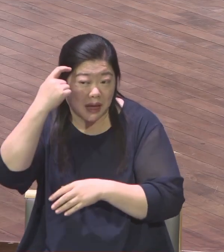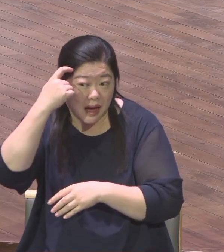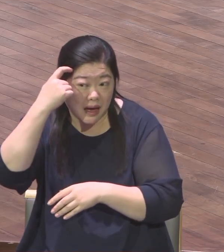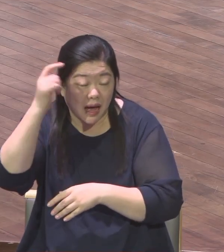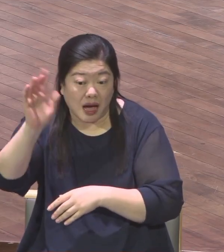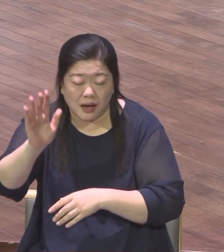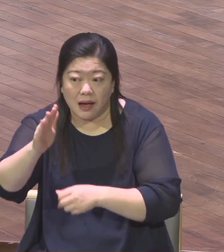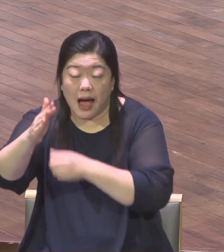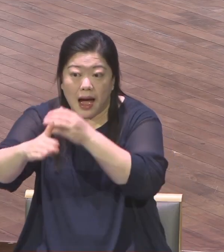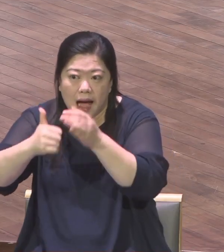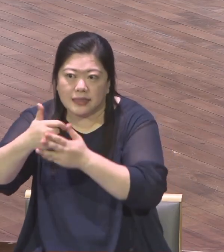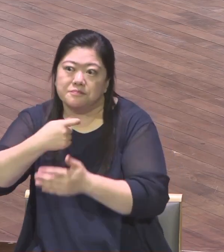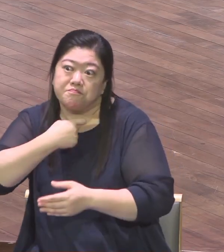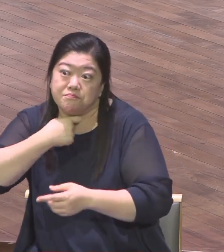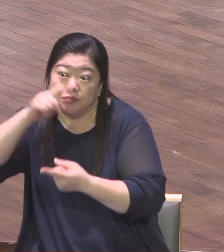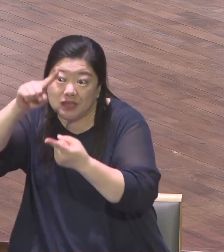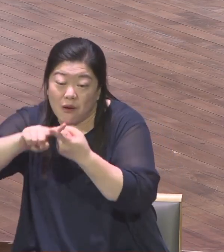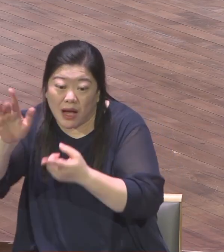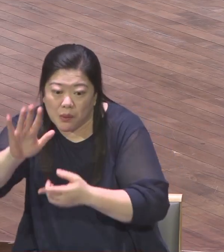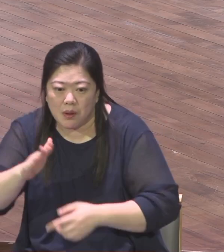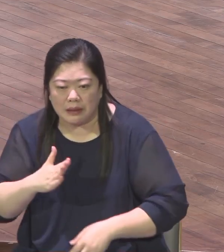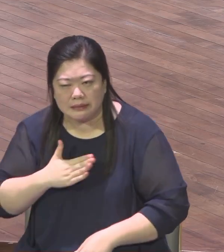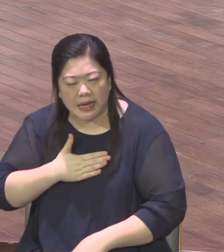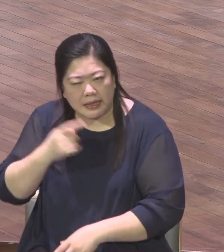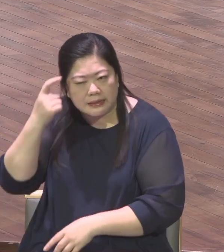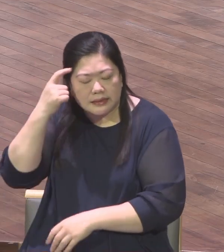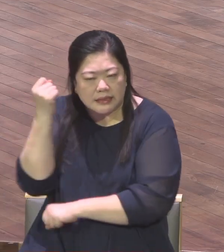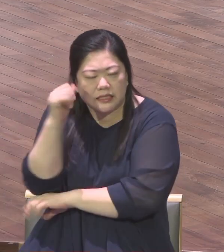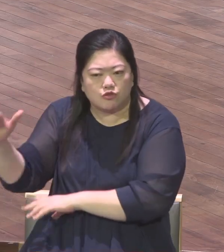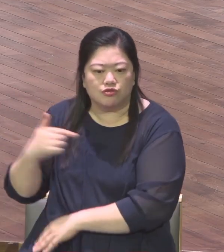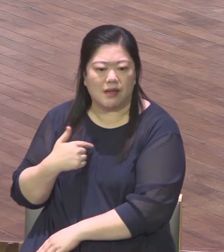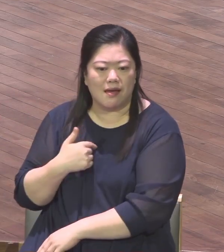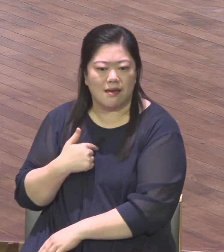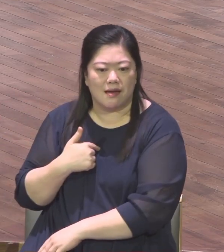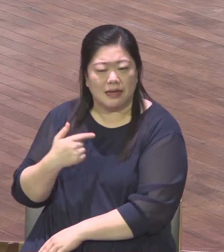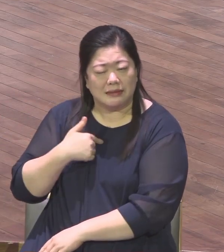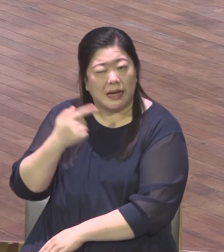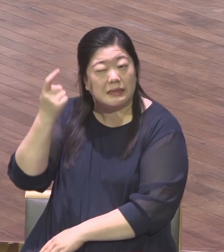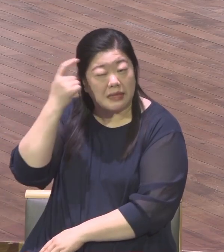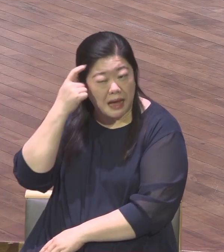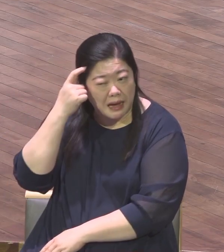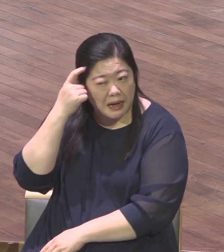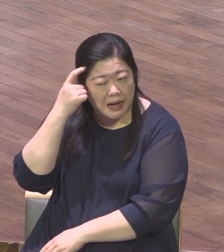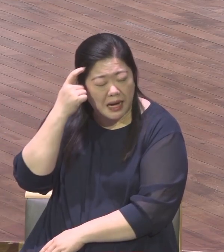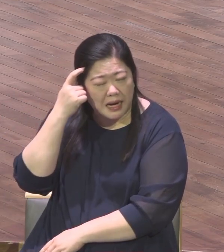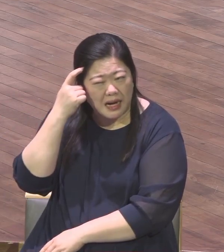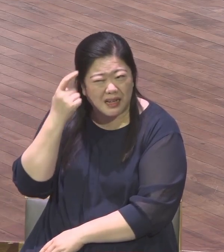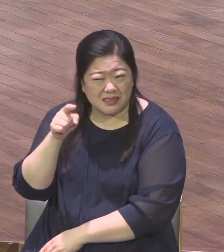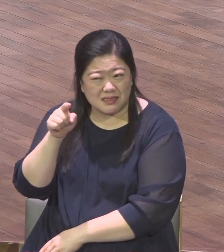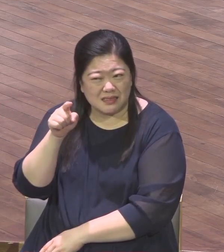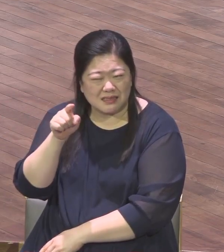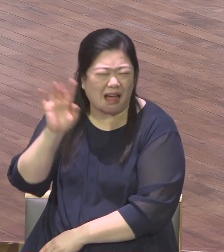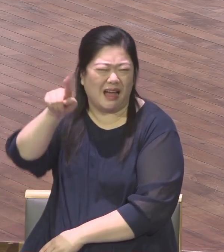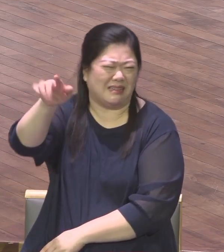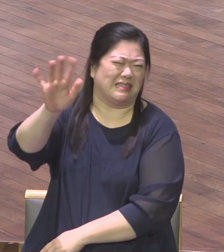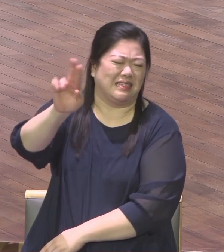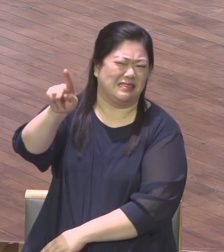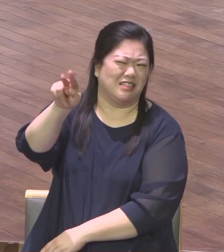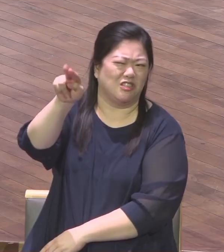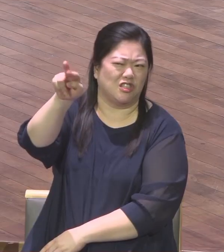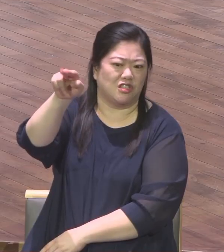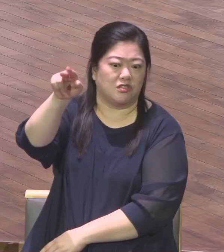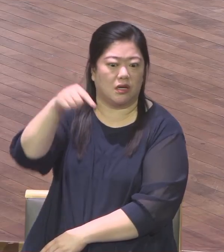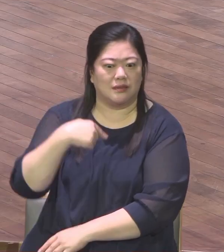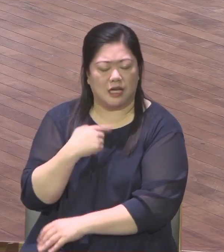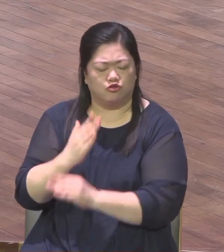내 경험대로지요. 내가 아는 대로지요. 내 생각대로. 이들은 이미 애굽으로 가기 위한